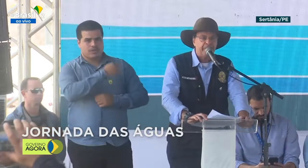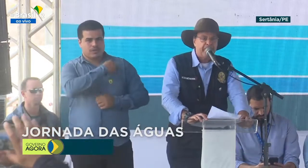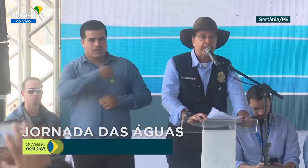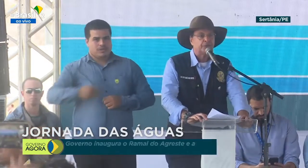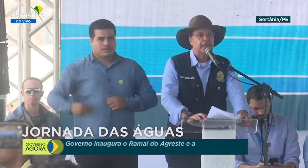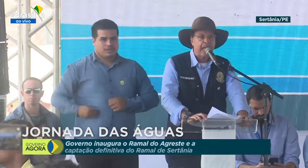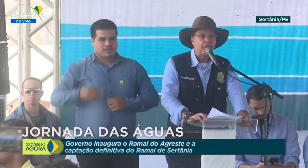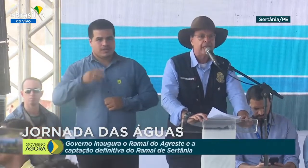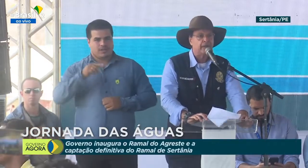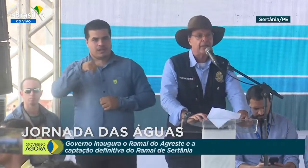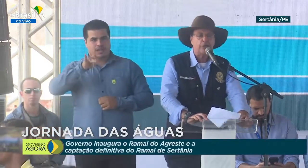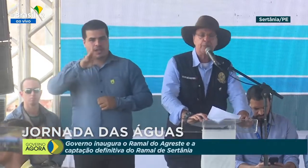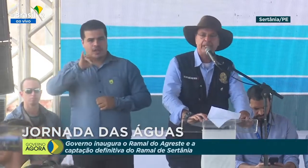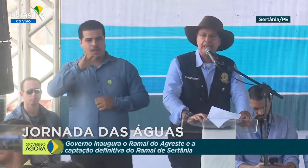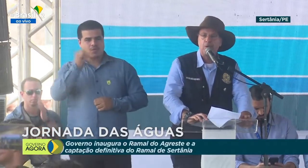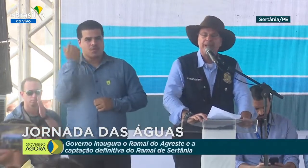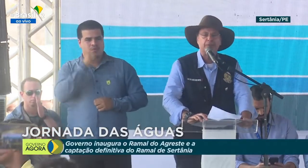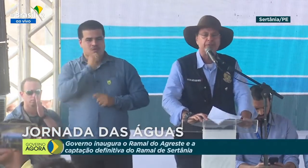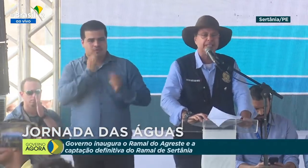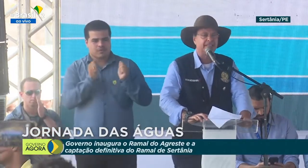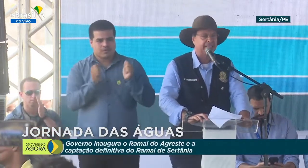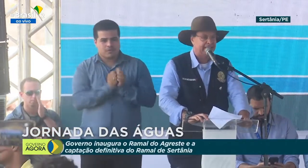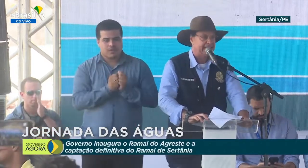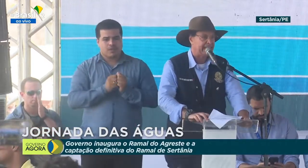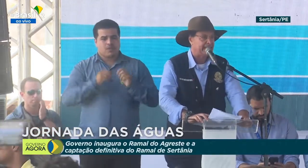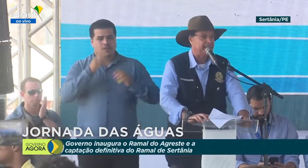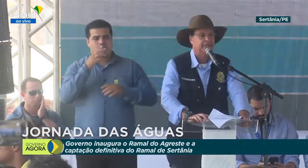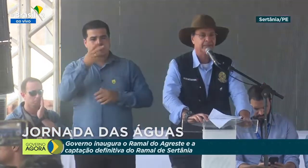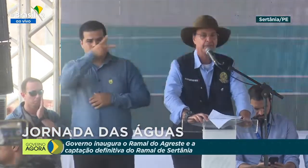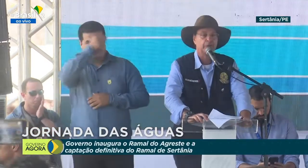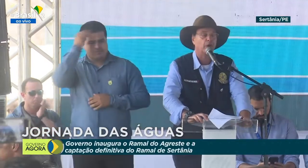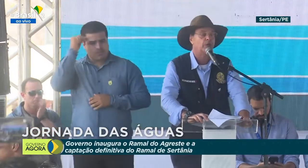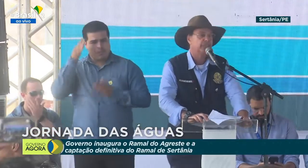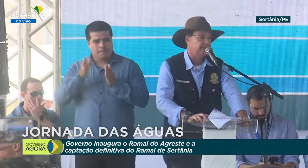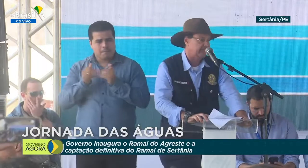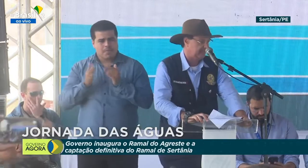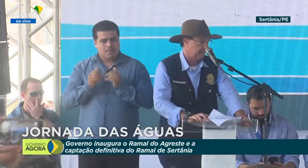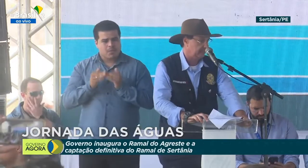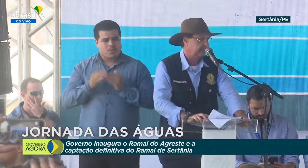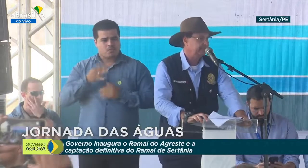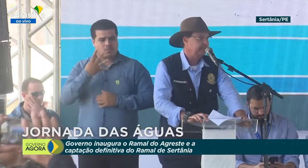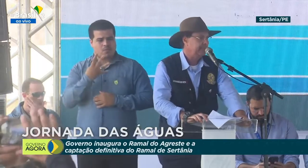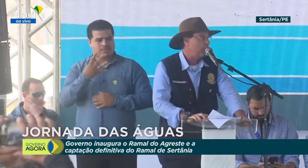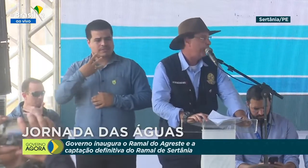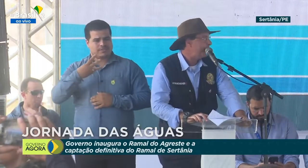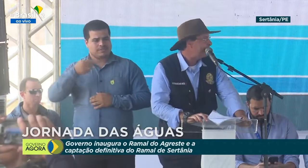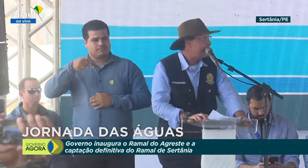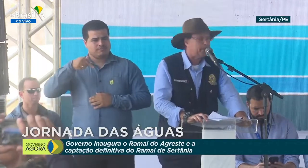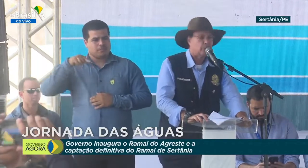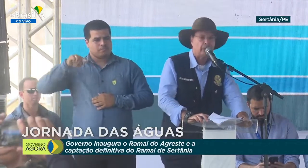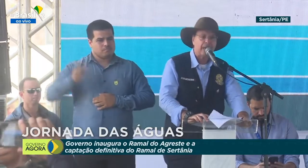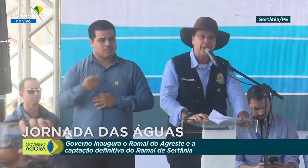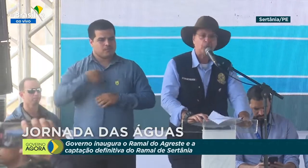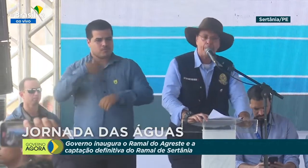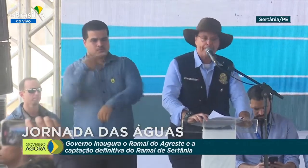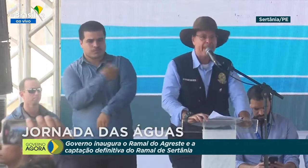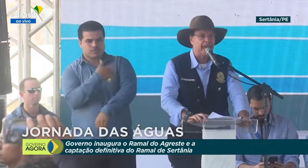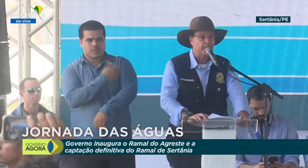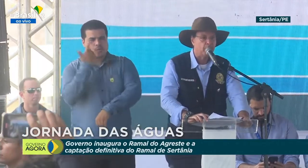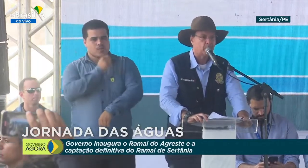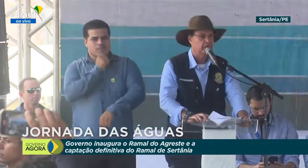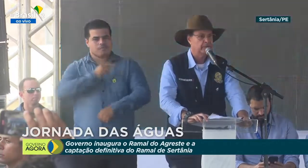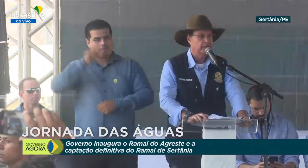Os prefeitos se reuniram e nos pediram 437 mil doses de vacina. O presidente Bolsonaro mandou